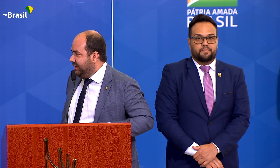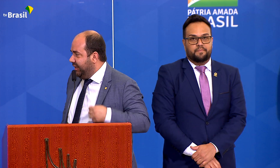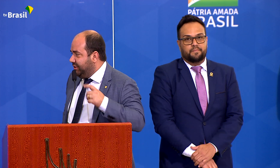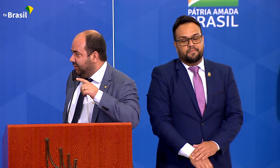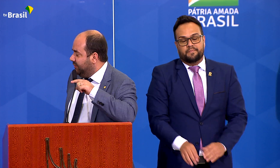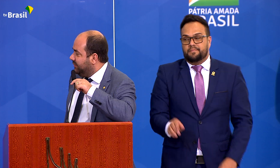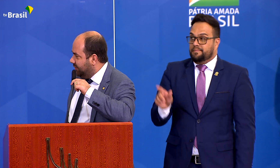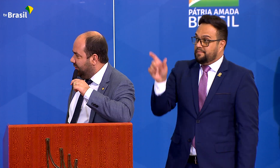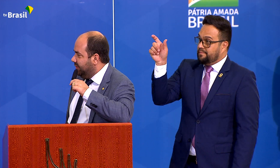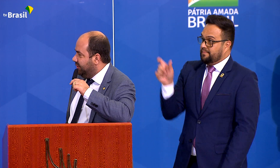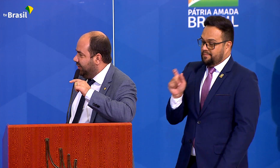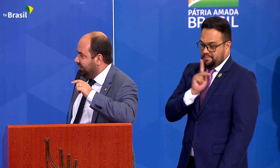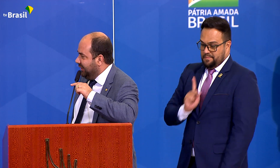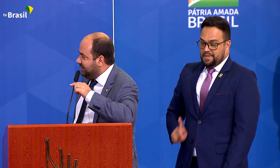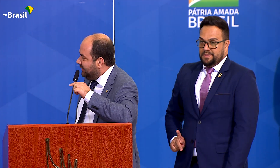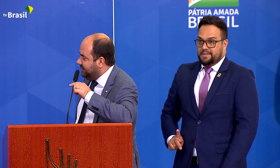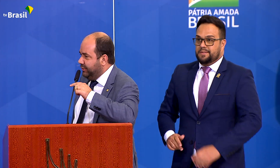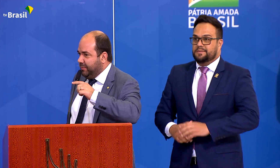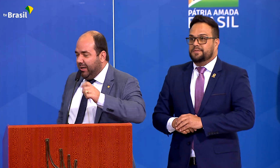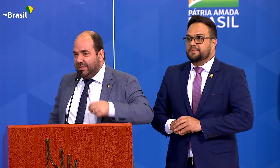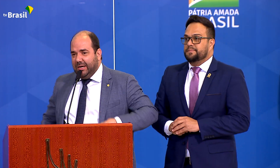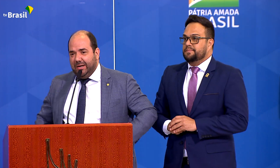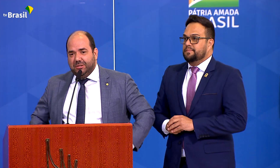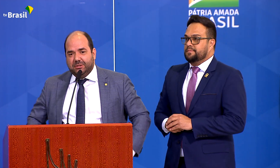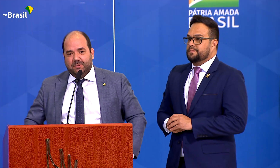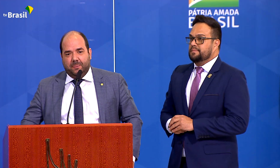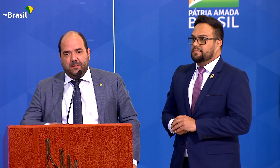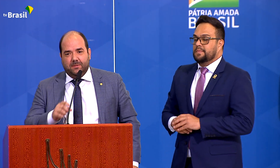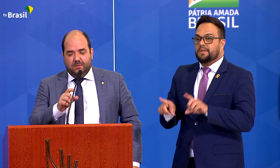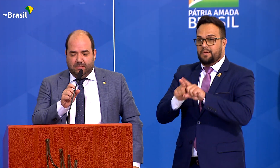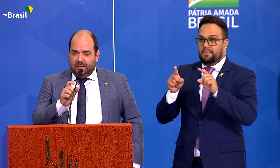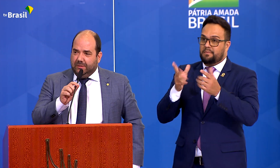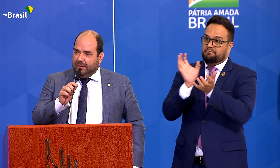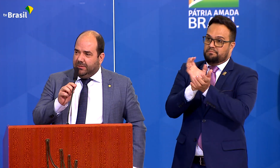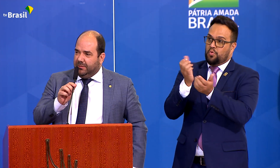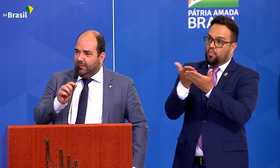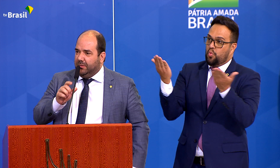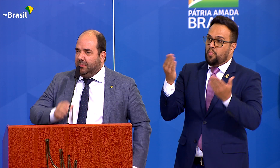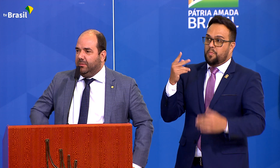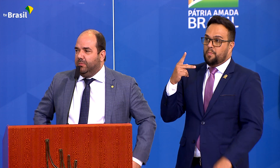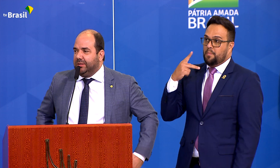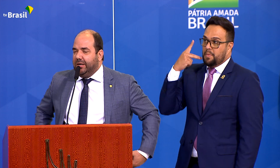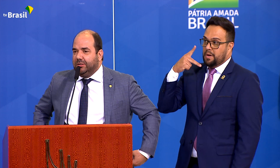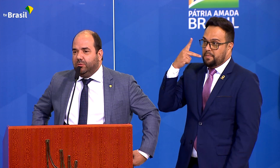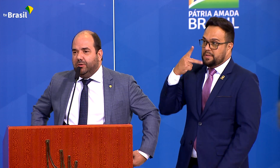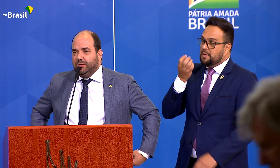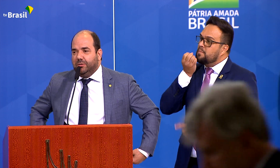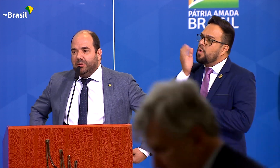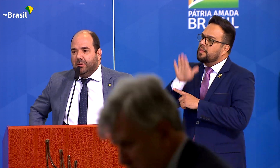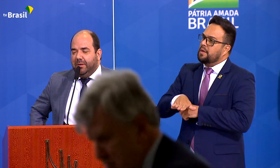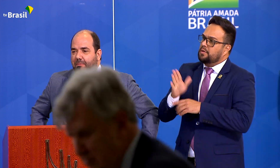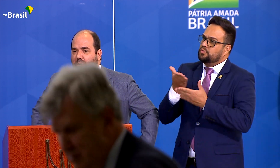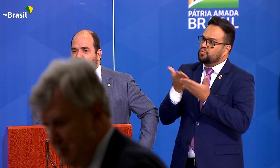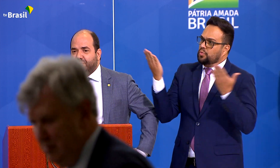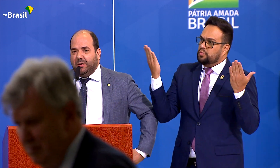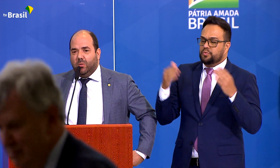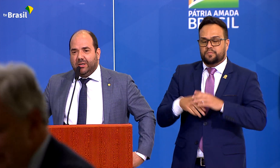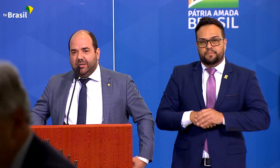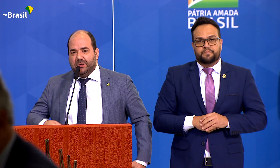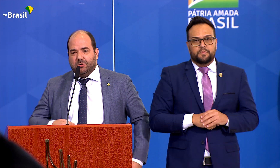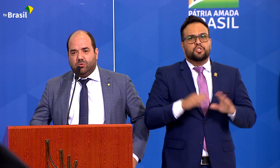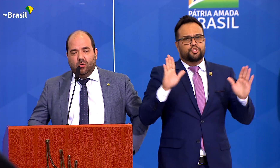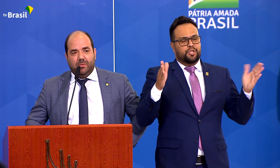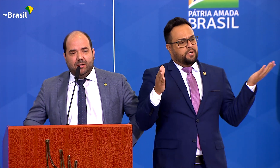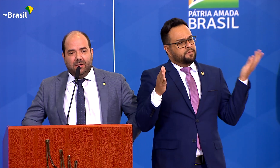o seu presidente licença senhores parlamentares Boa tarde a todos bem